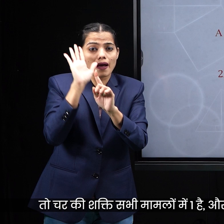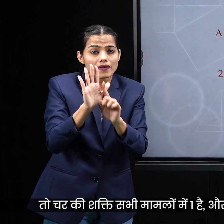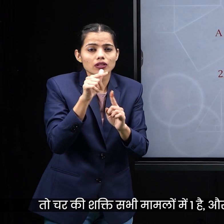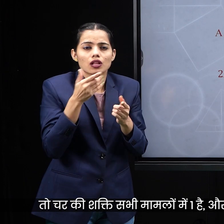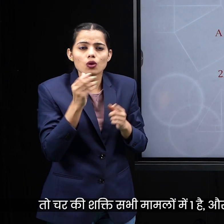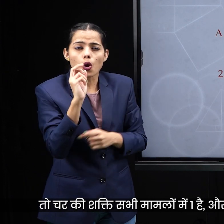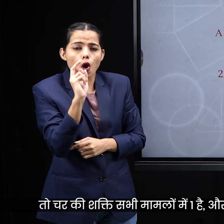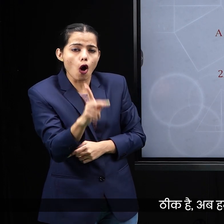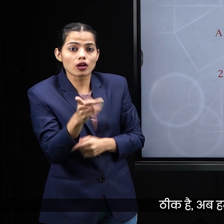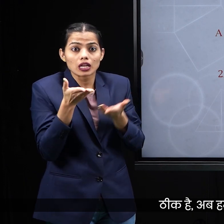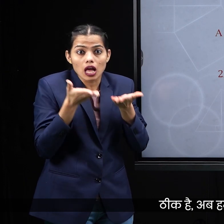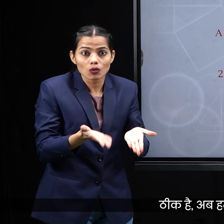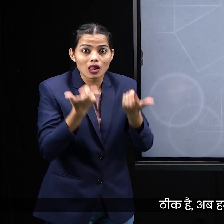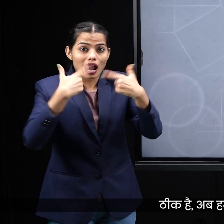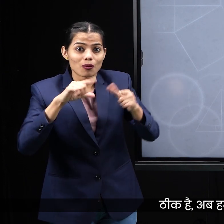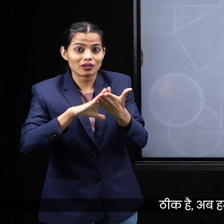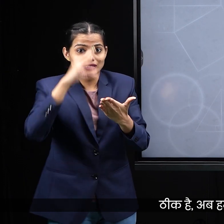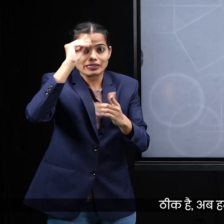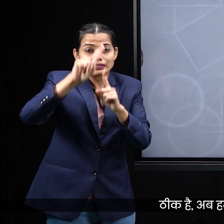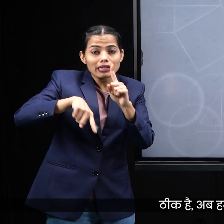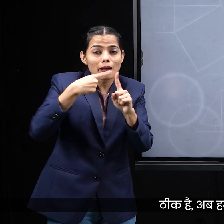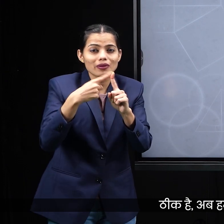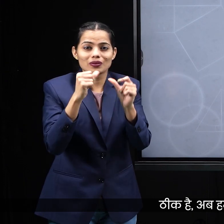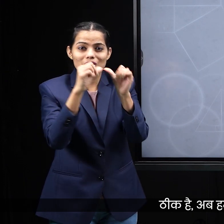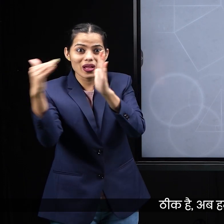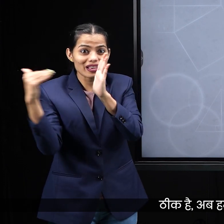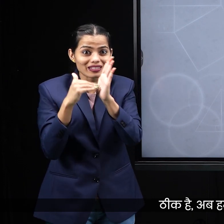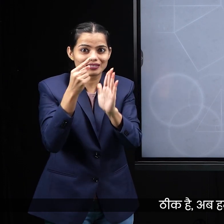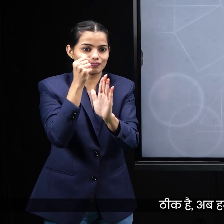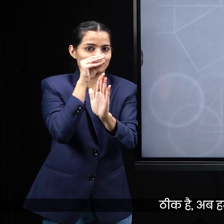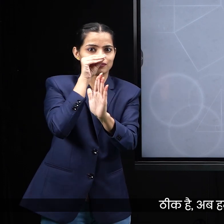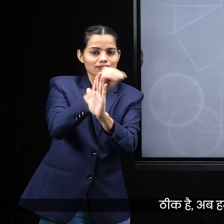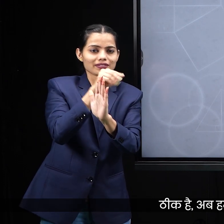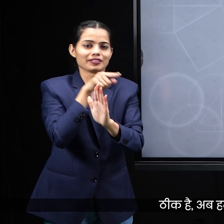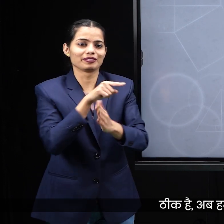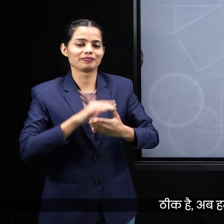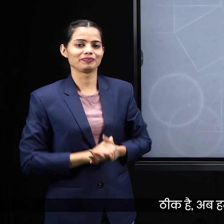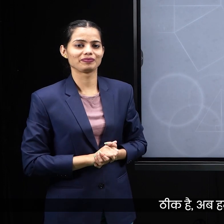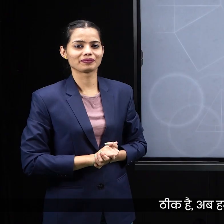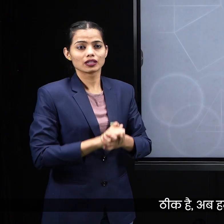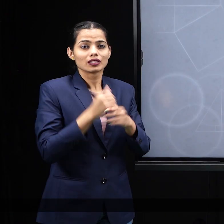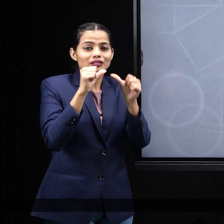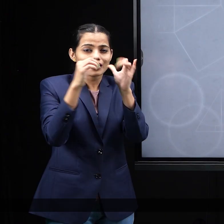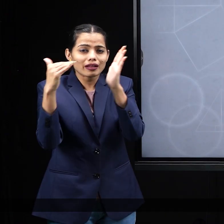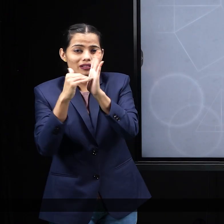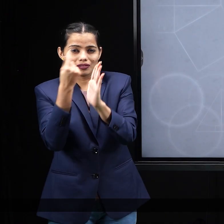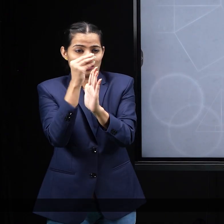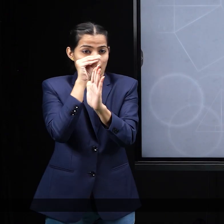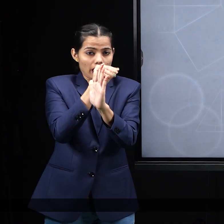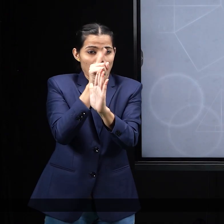कहा जाता है। ठीक है, अब हम द्विघात बहुपद के बारे में सीखते हैं। द्विघात बहुपद